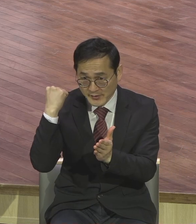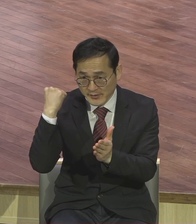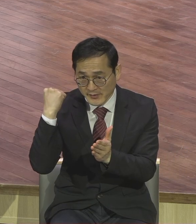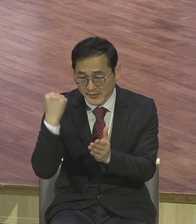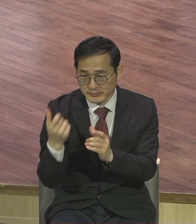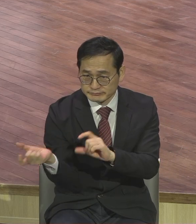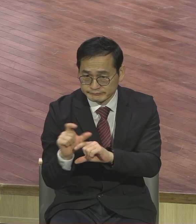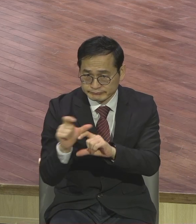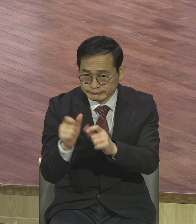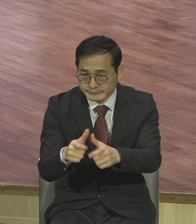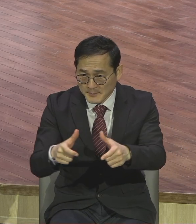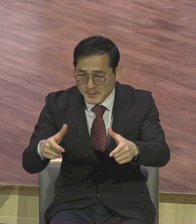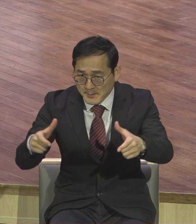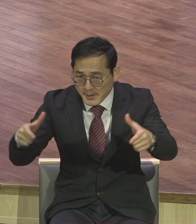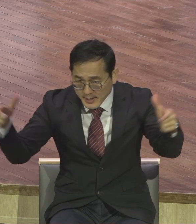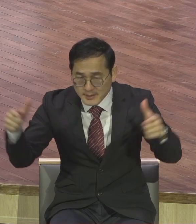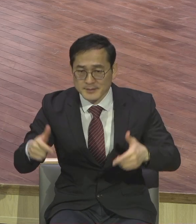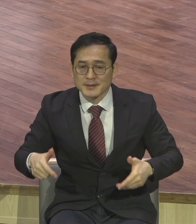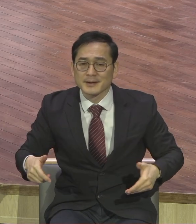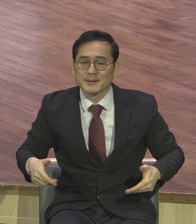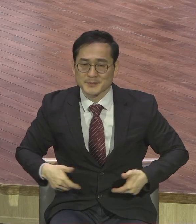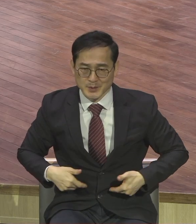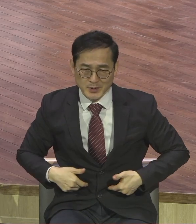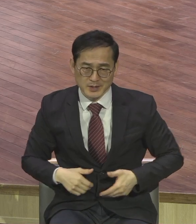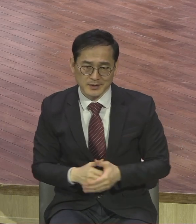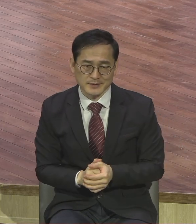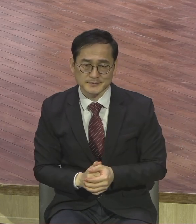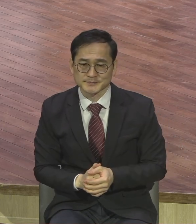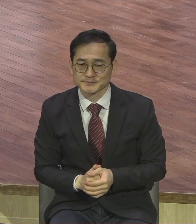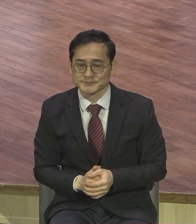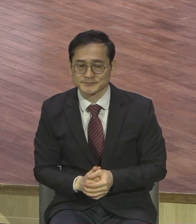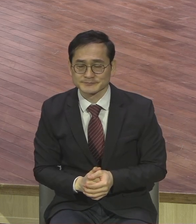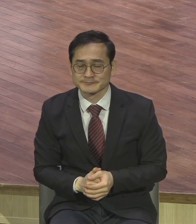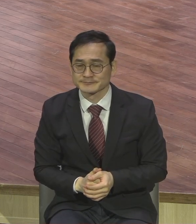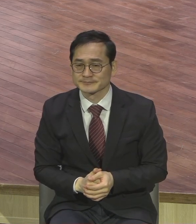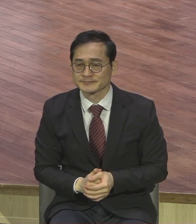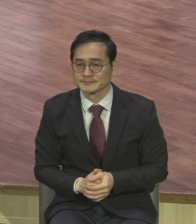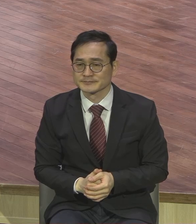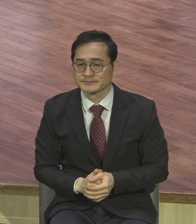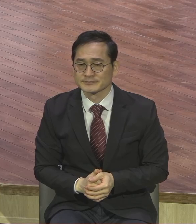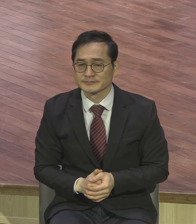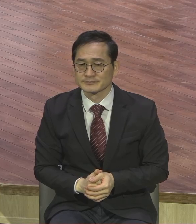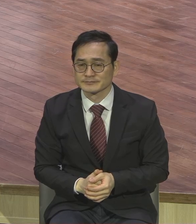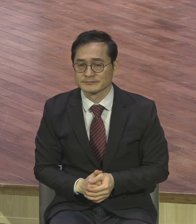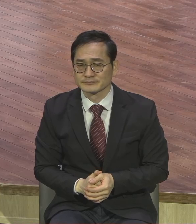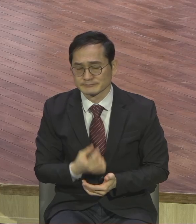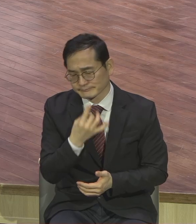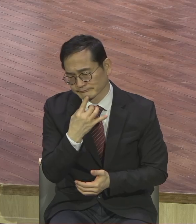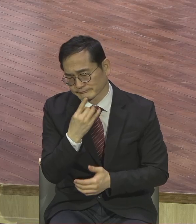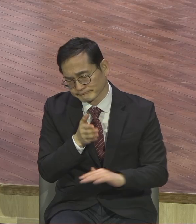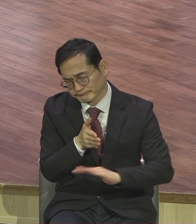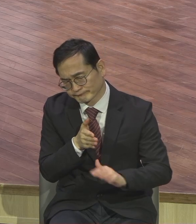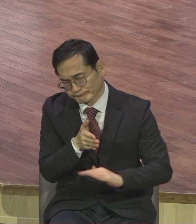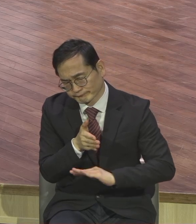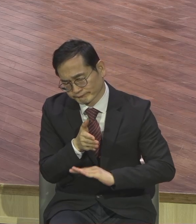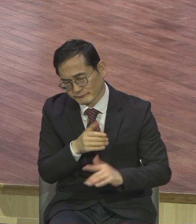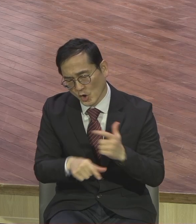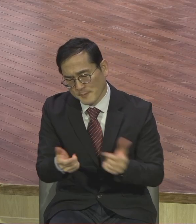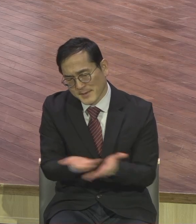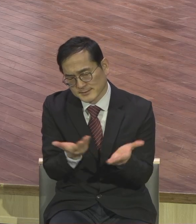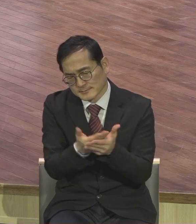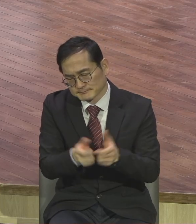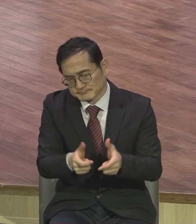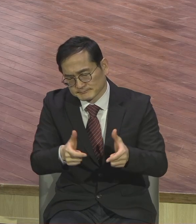돼. 영력, 지력, 체력, 경제, 인력. 아멘. 계속 전진